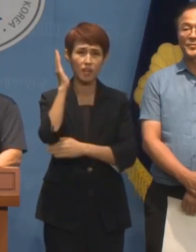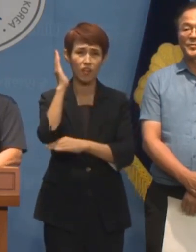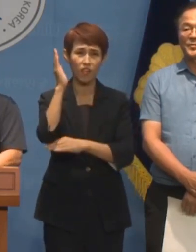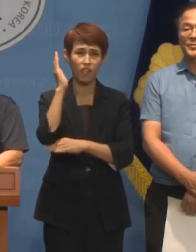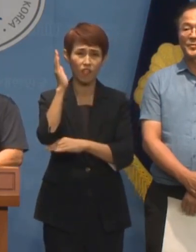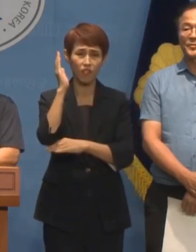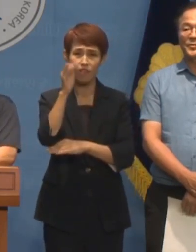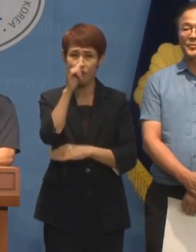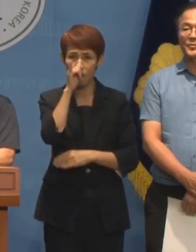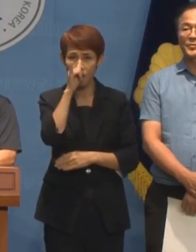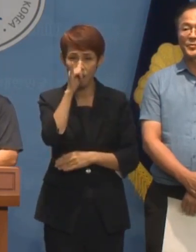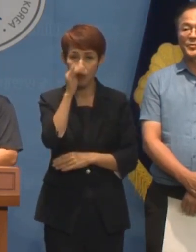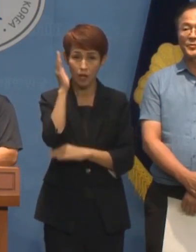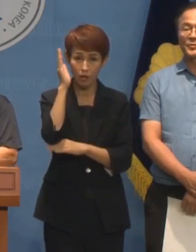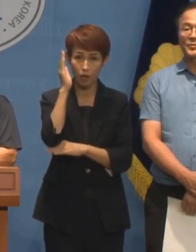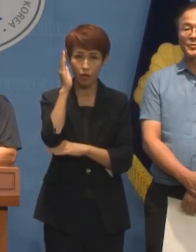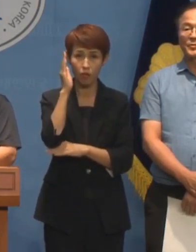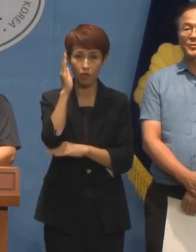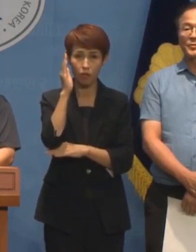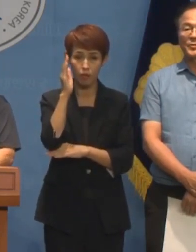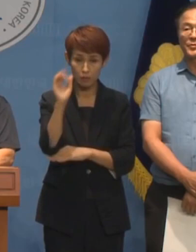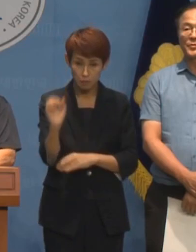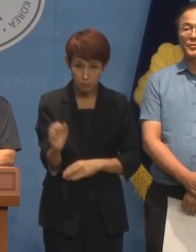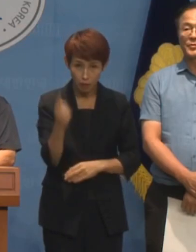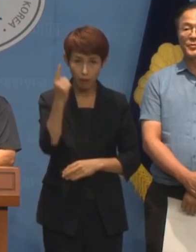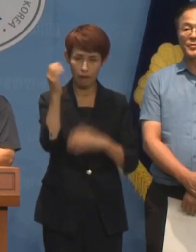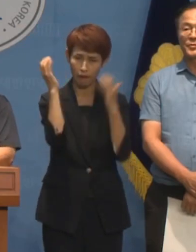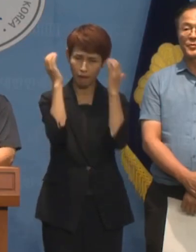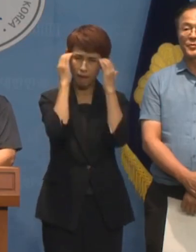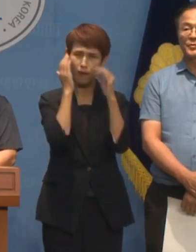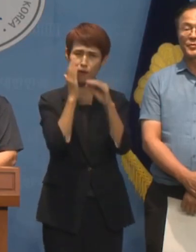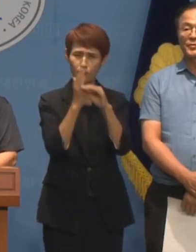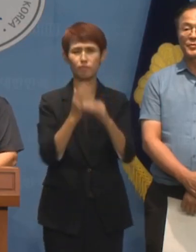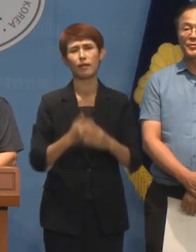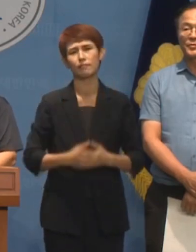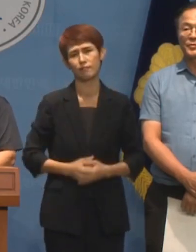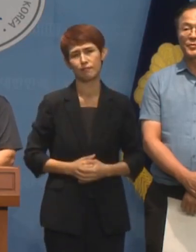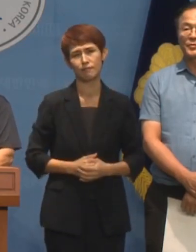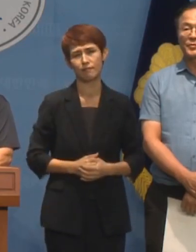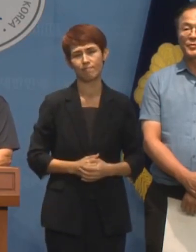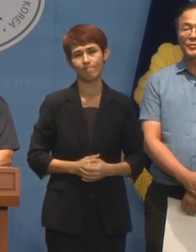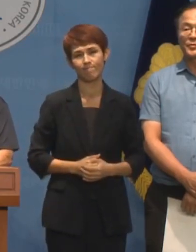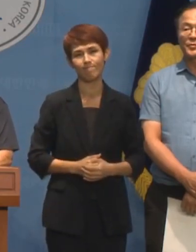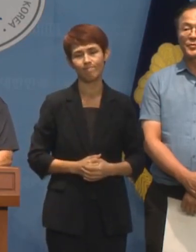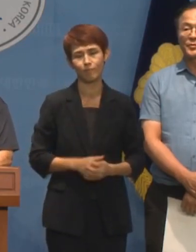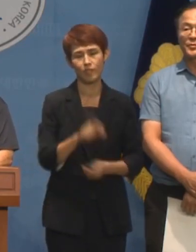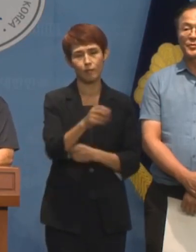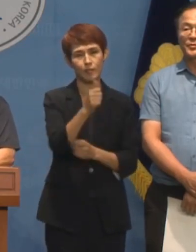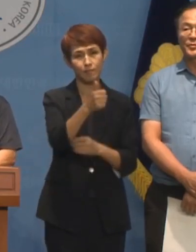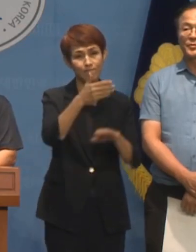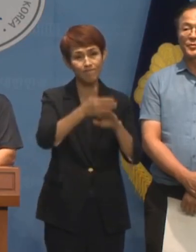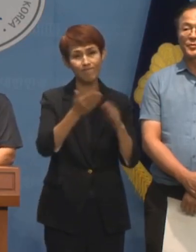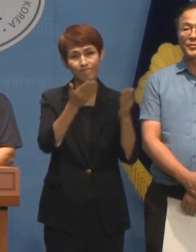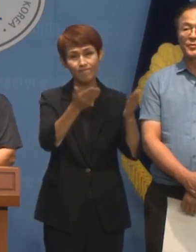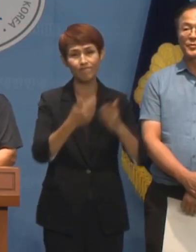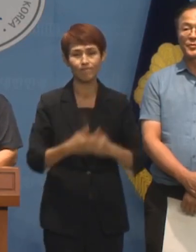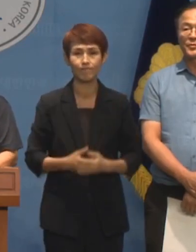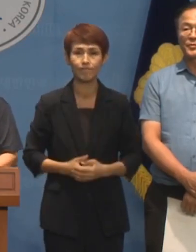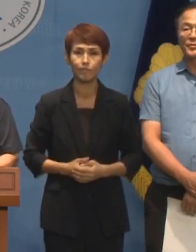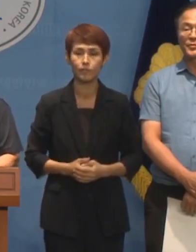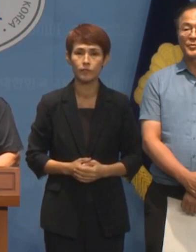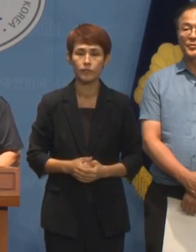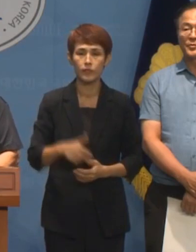개최하는데 강연을 개최했다가 이런 고통을 겪고 있습니다. 우리 양평경실련 서진 사무국장님 감사합니다.